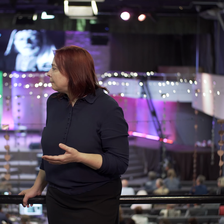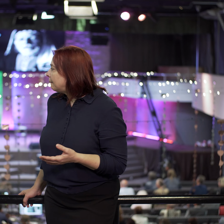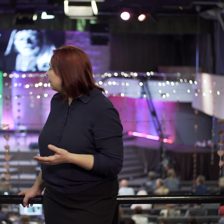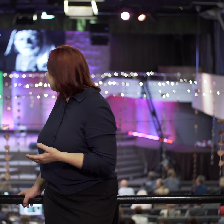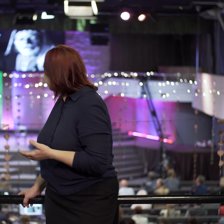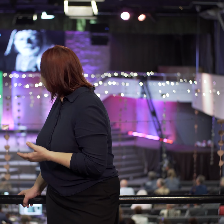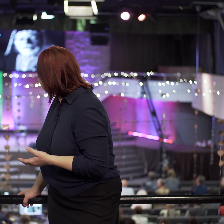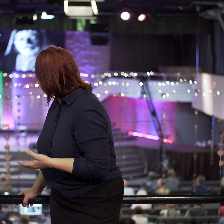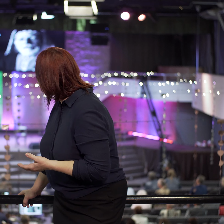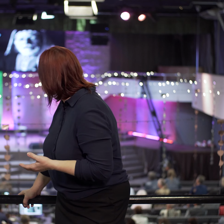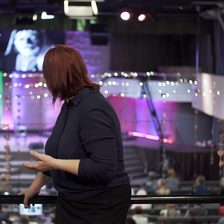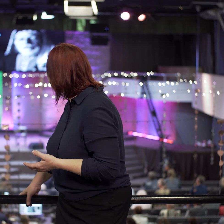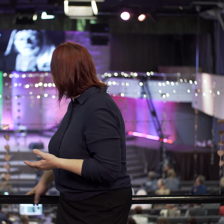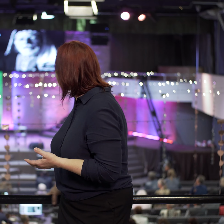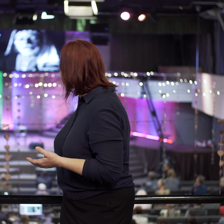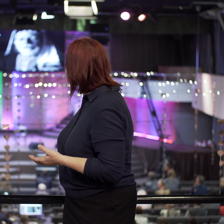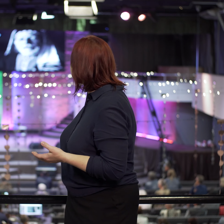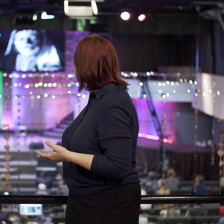минуты, 5 нету.